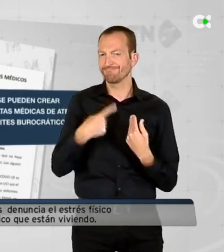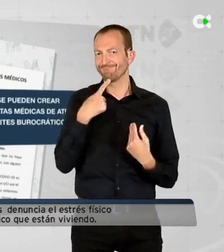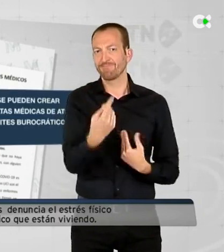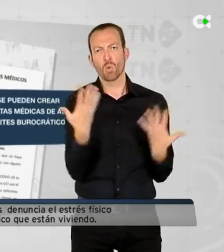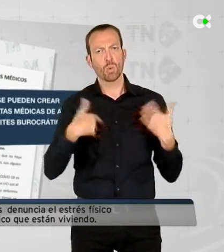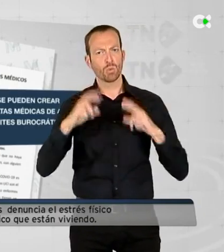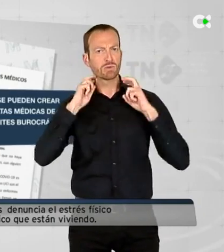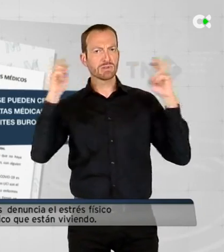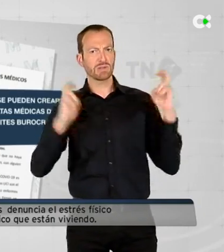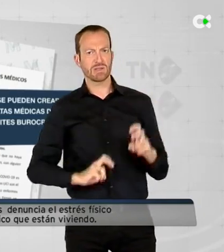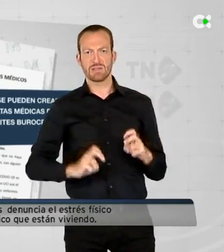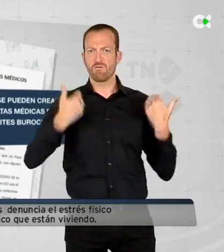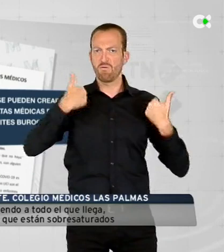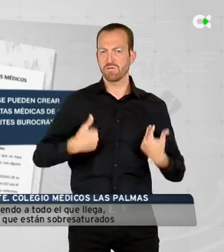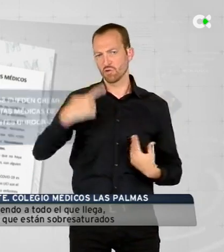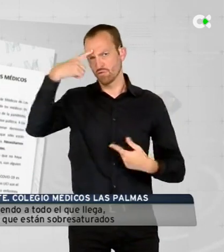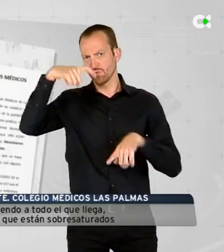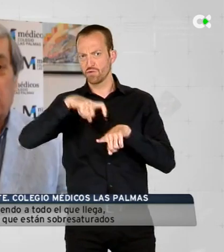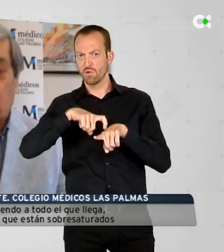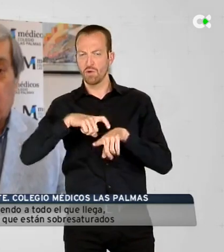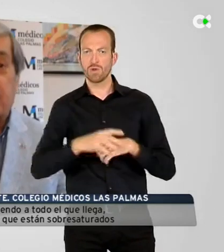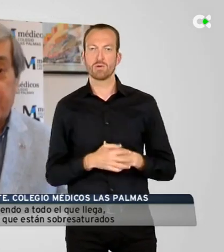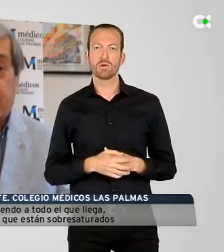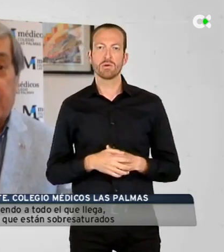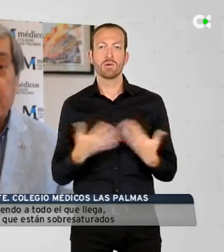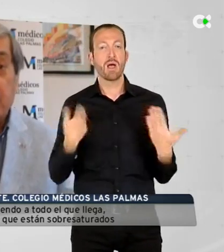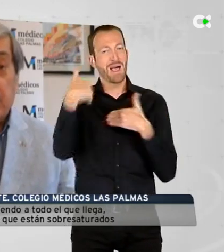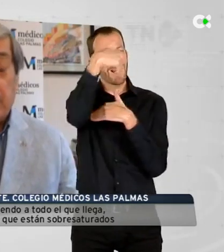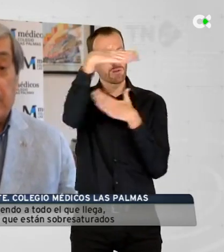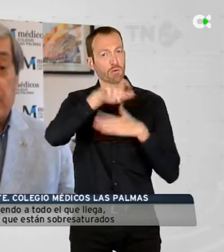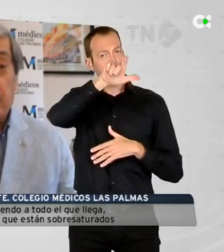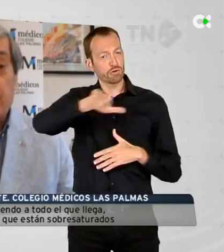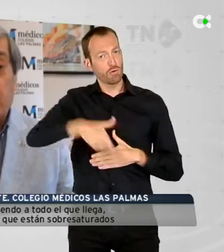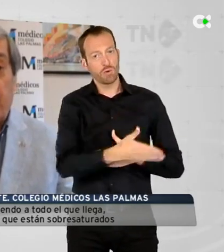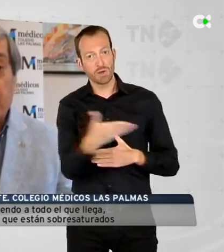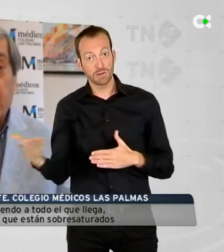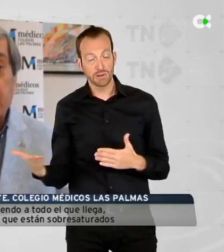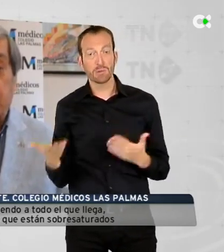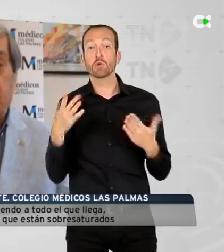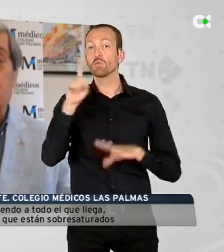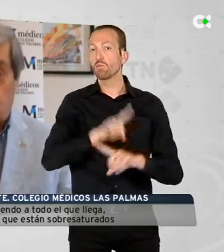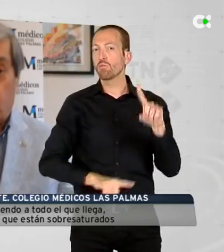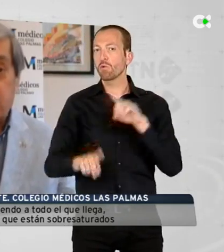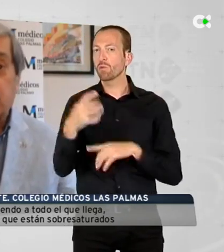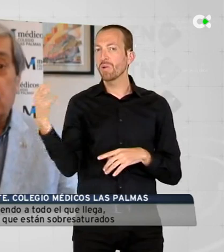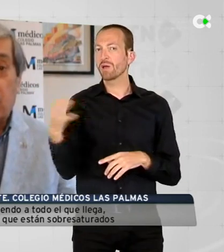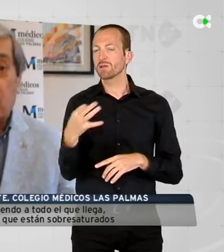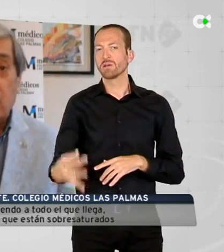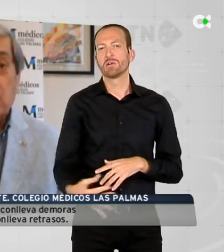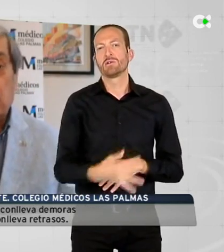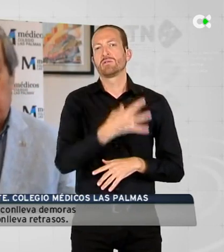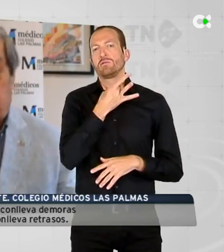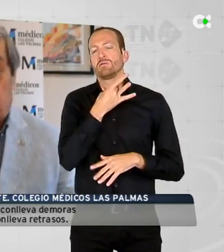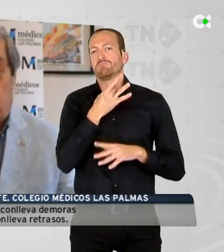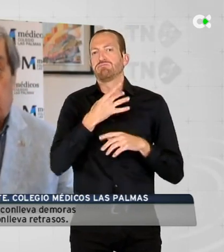físico y psicológico que están viviendo. Están atendiendo a todo el que llega. El problema es que están sobresaturados,